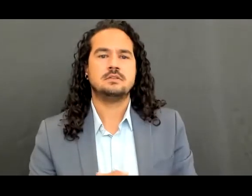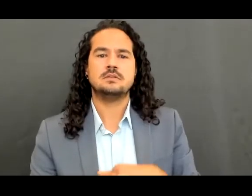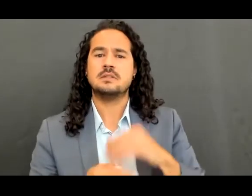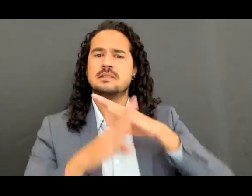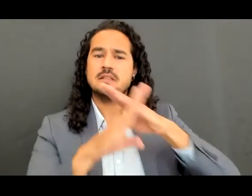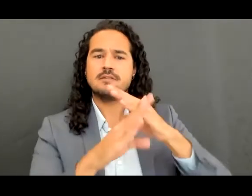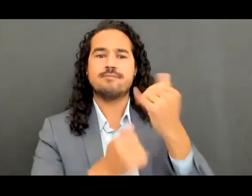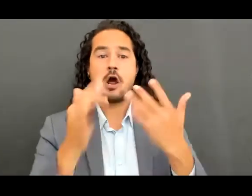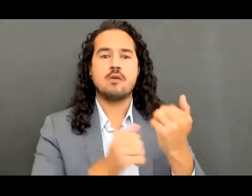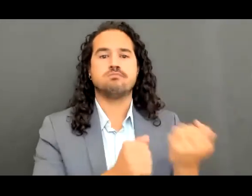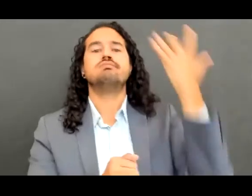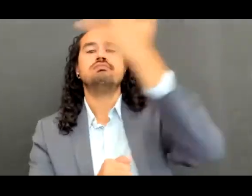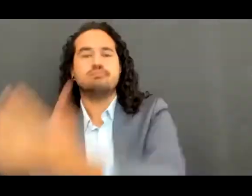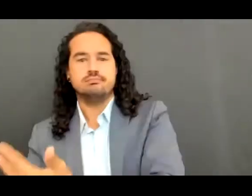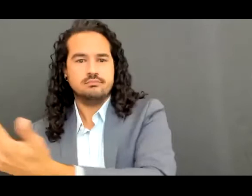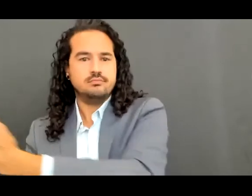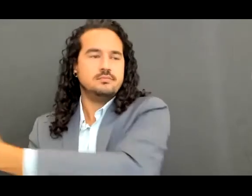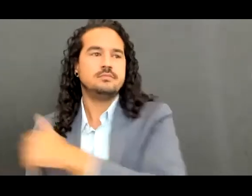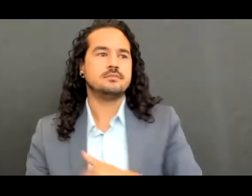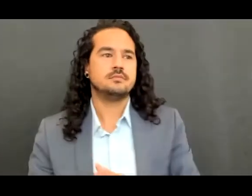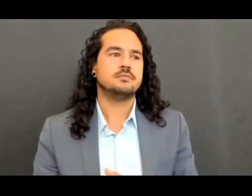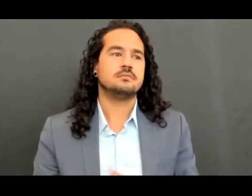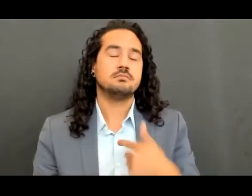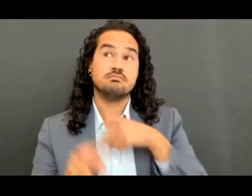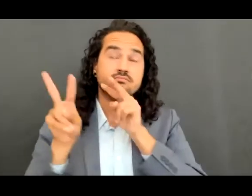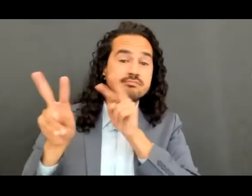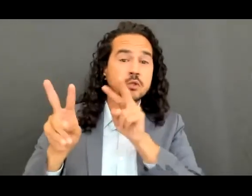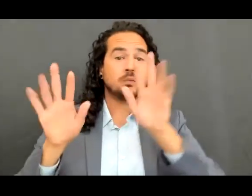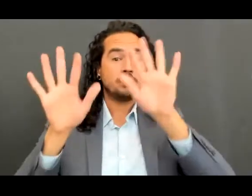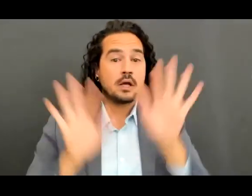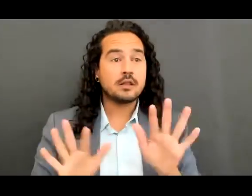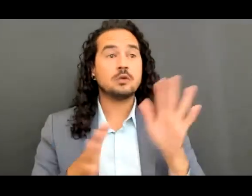salga del control de nuestras líneas de control. Estamos prediciendo